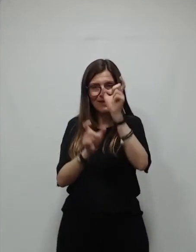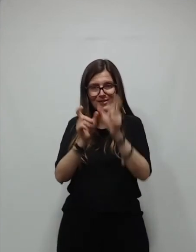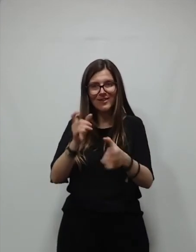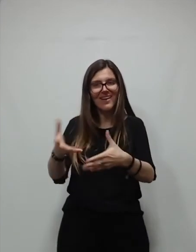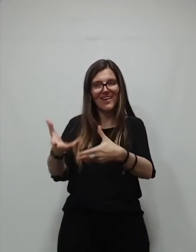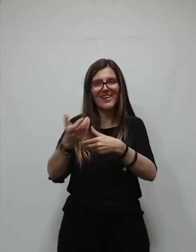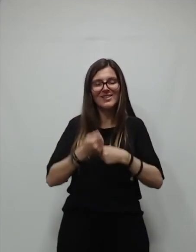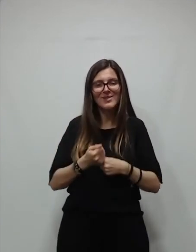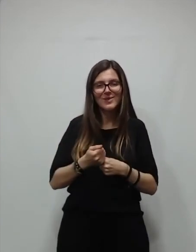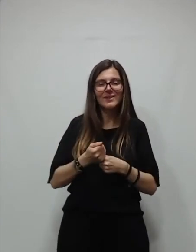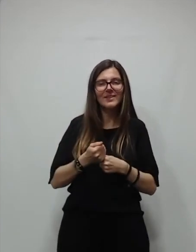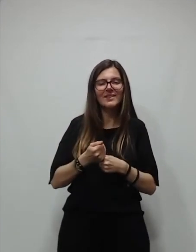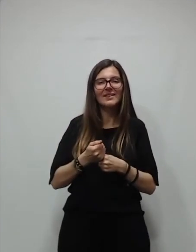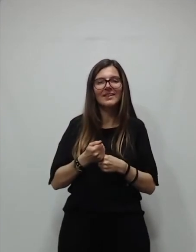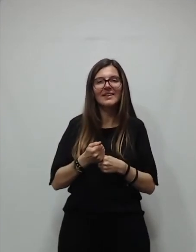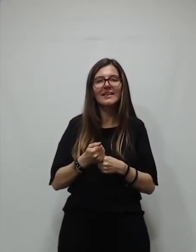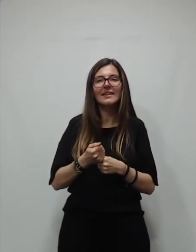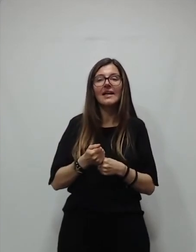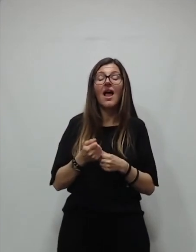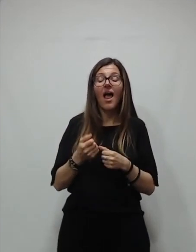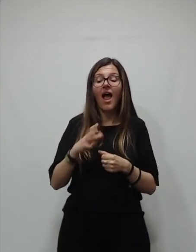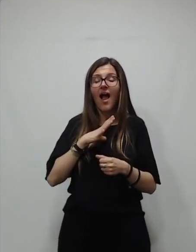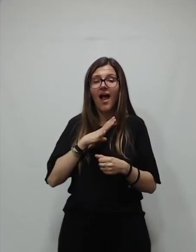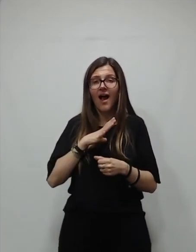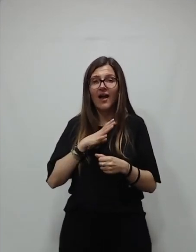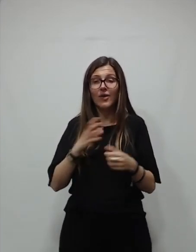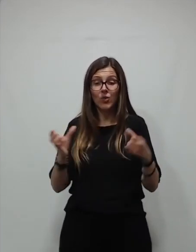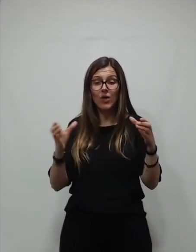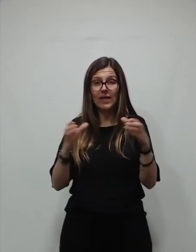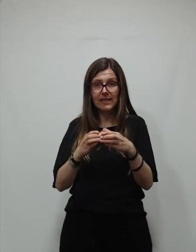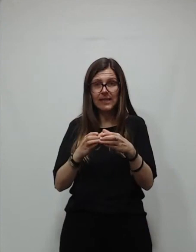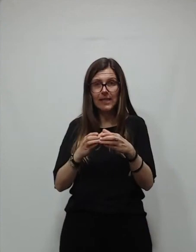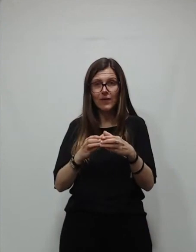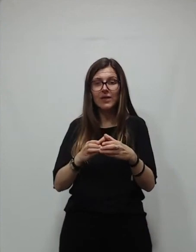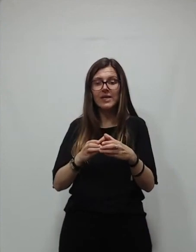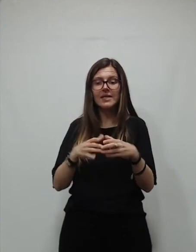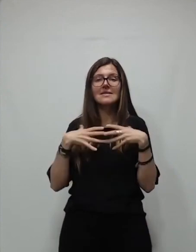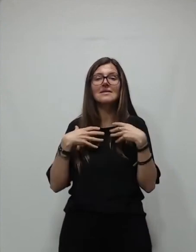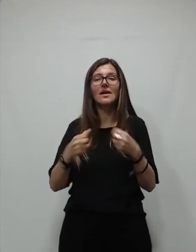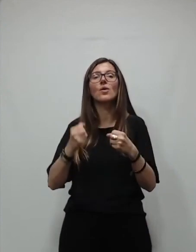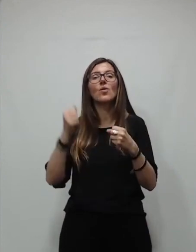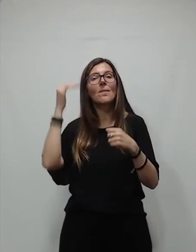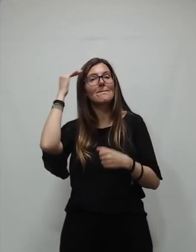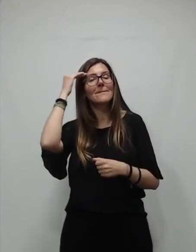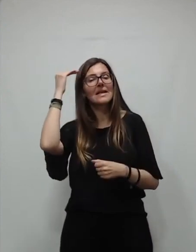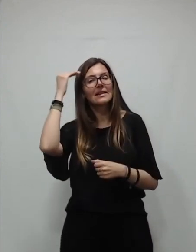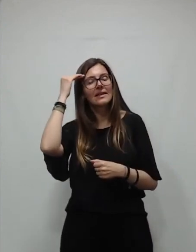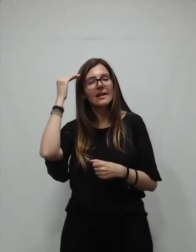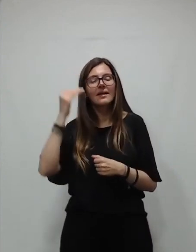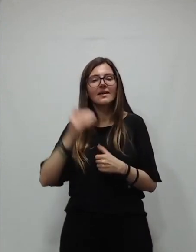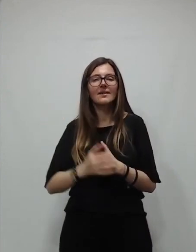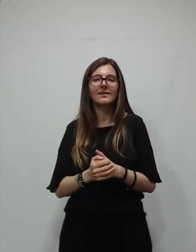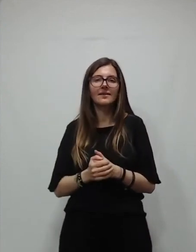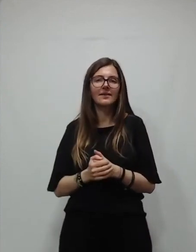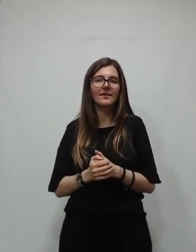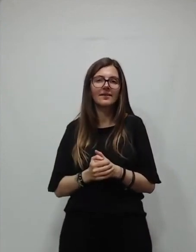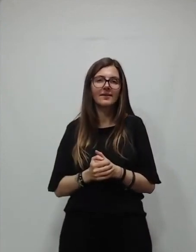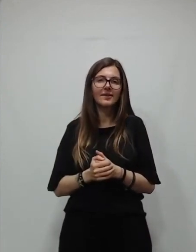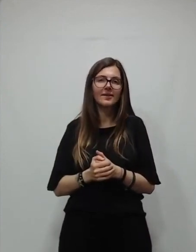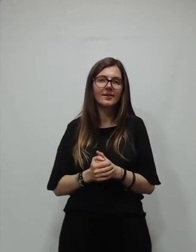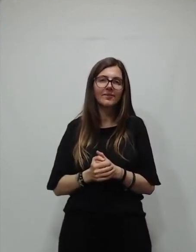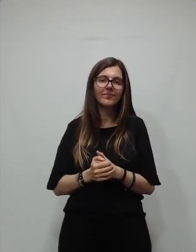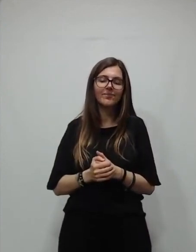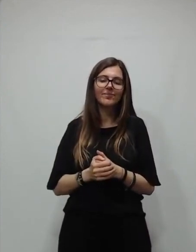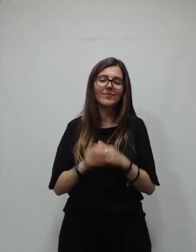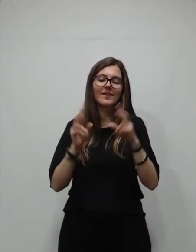nos hemos nucleado en lo que se llama el colectivo de salud mental integral, para tratar de digamos, hacer la abogacía con un puño